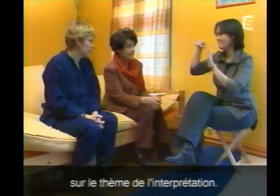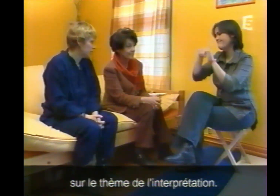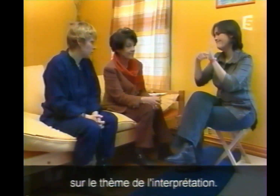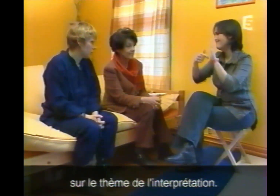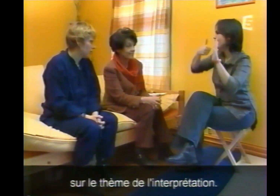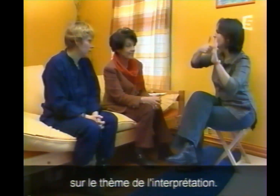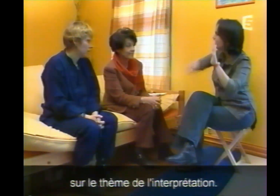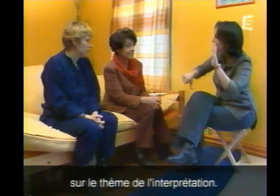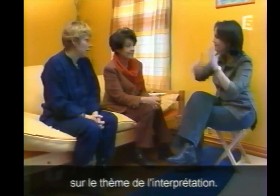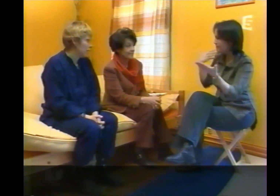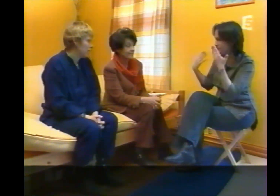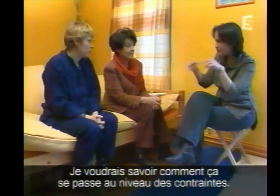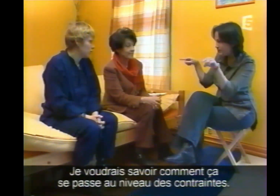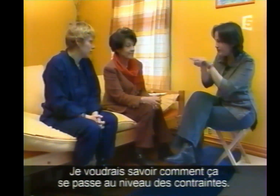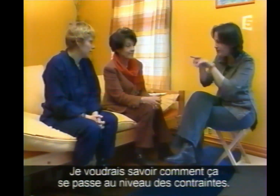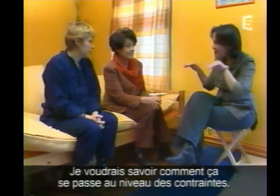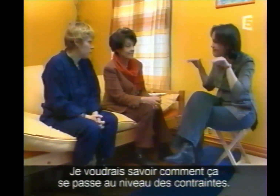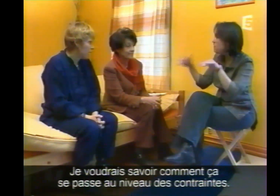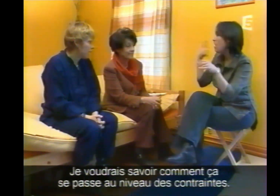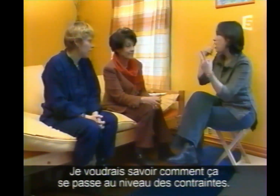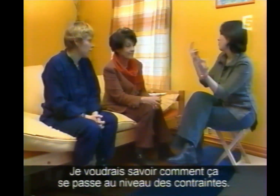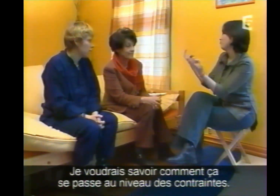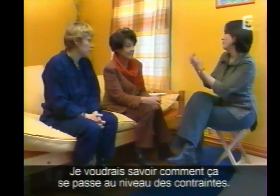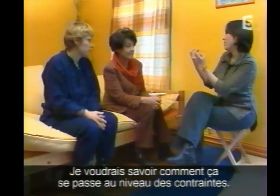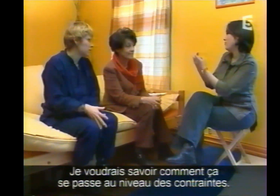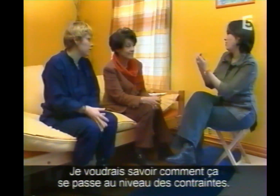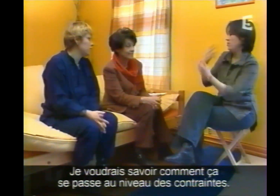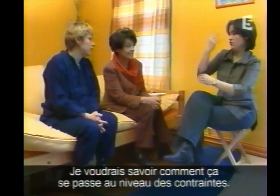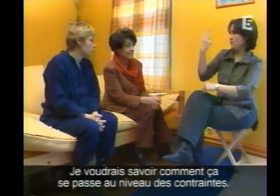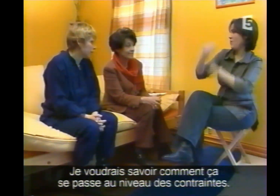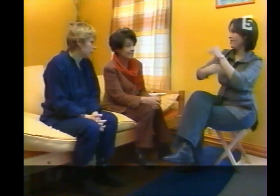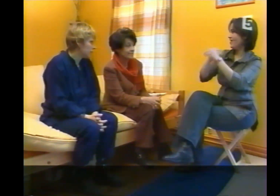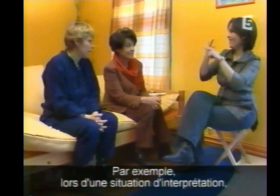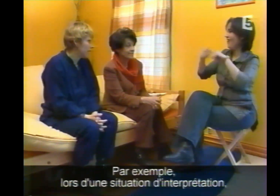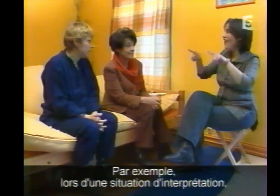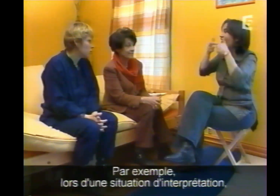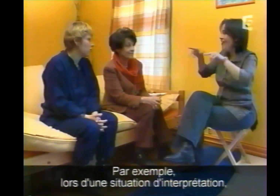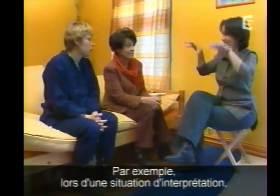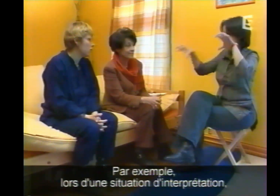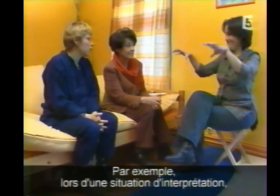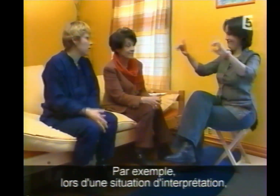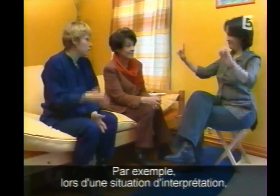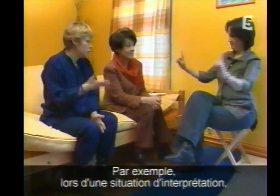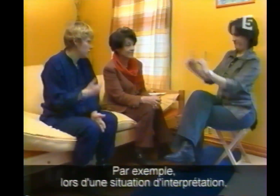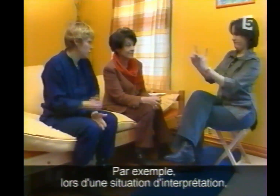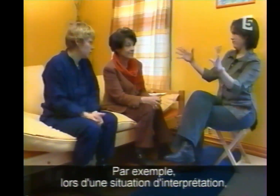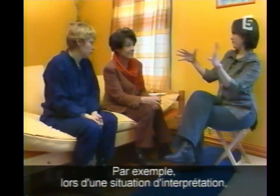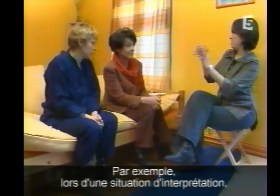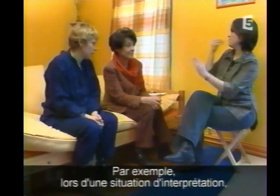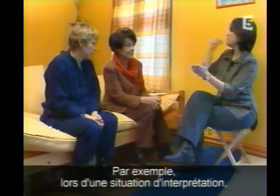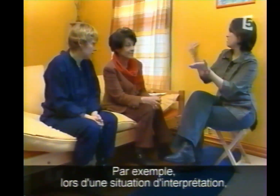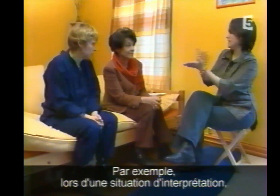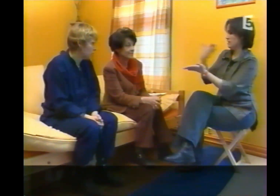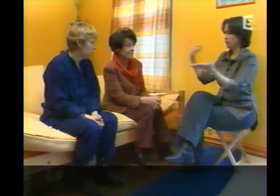l'interprétation. Je voudrais savoir comment ça se passe au niveau des contraintes. Par exemple, lors d'une situation d'interprétation,